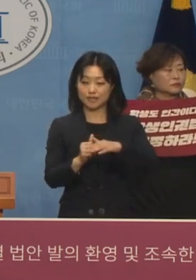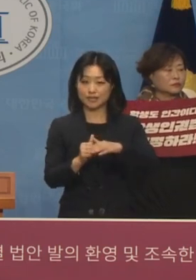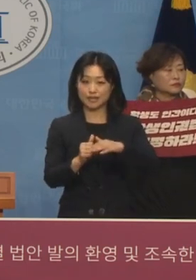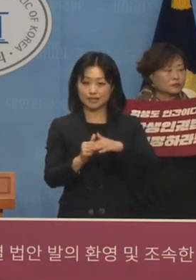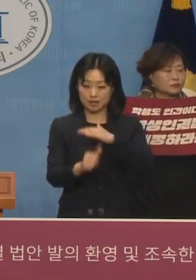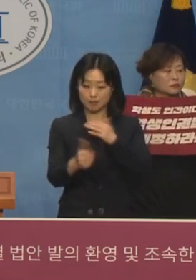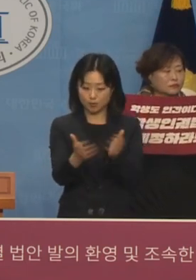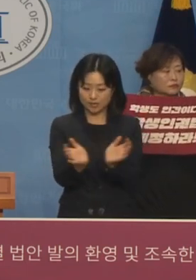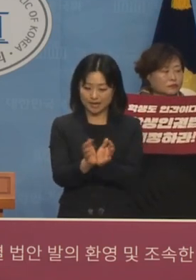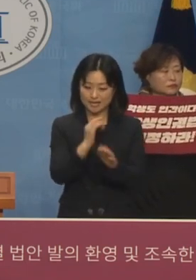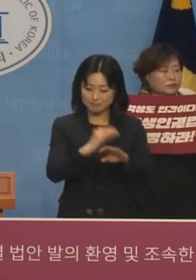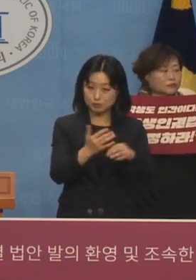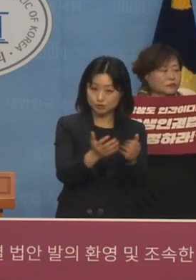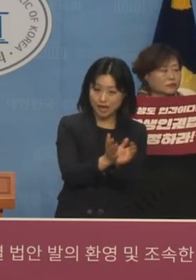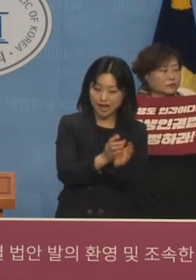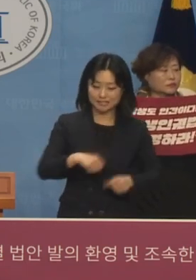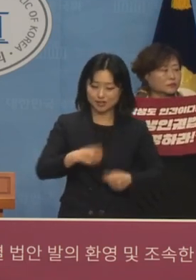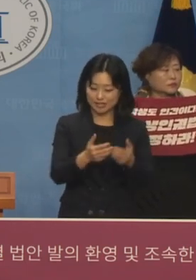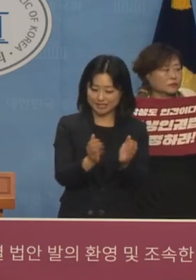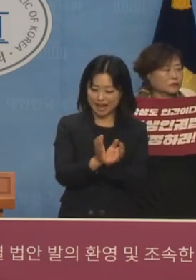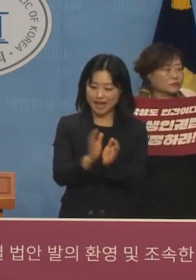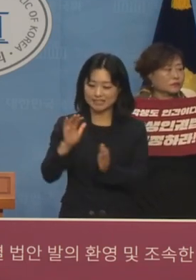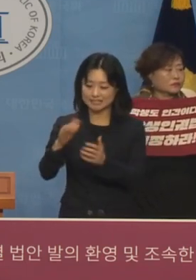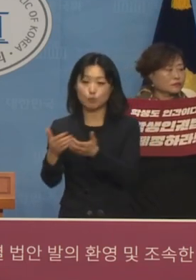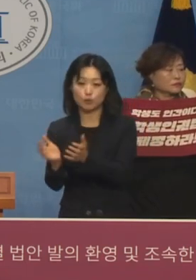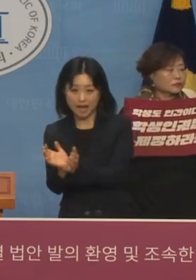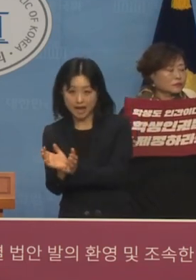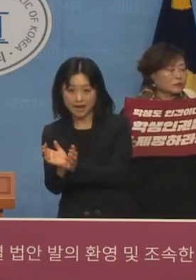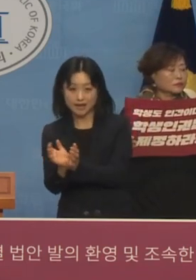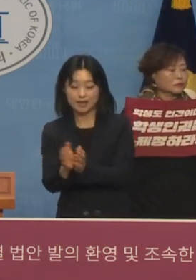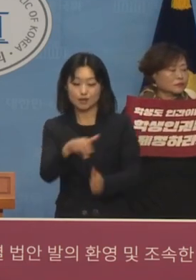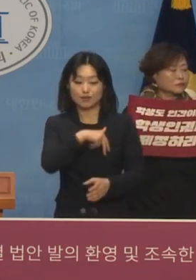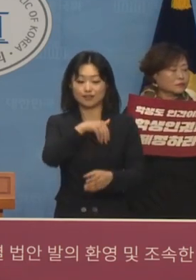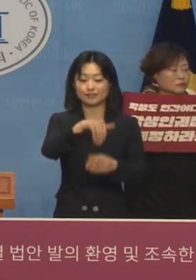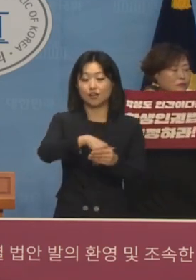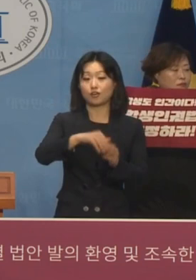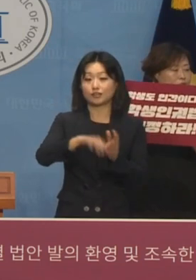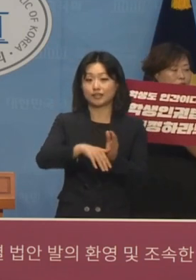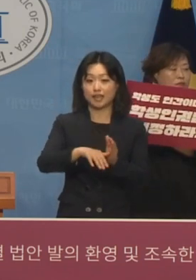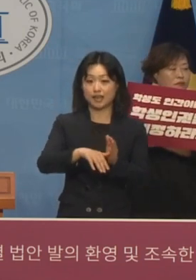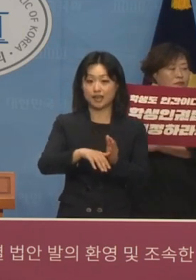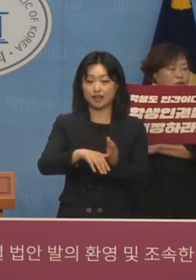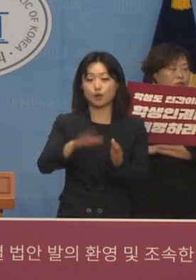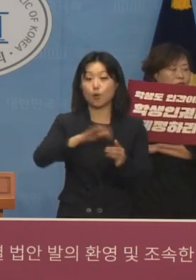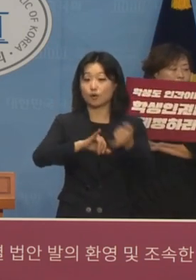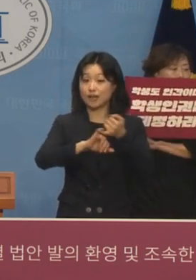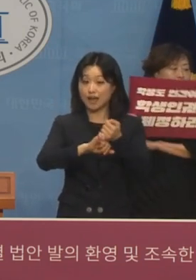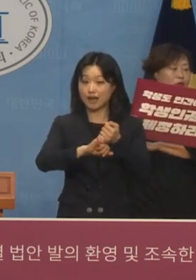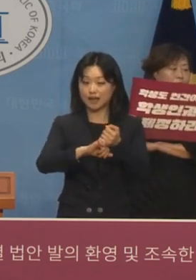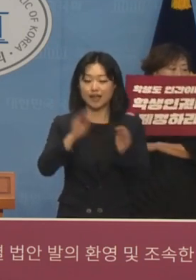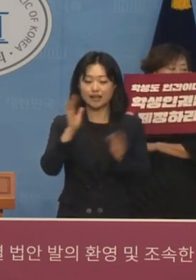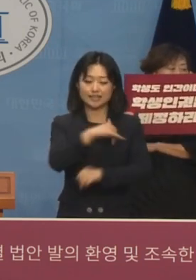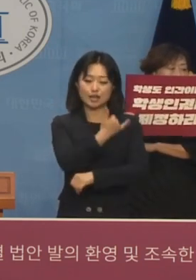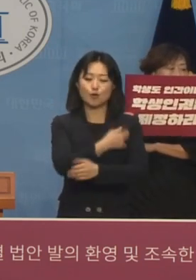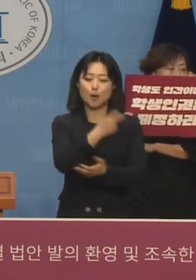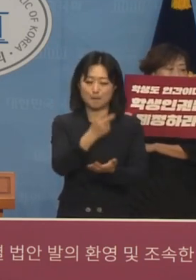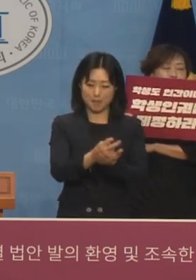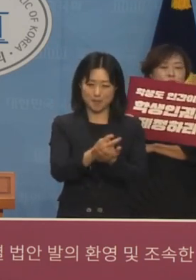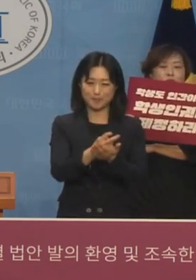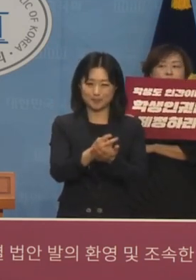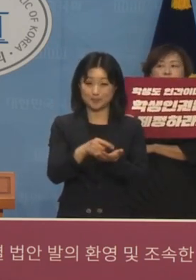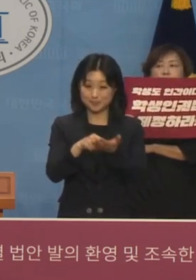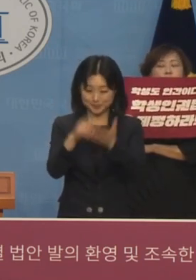중 더불어민주당, 정의당, 진보당 등은 총선 당시 청소년 공약으로 학생인권법을 발표했던 바